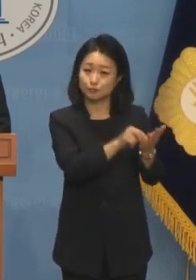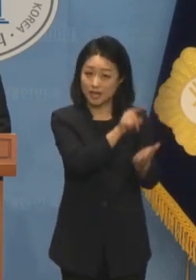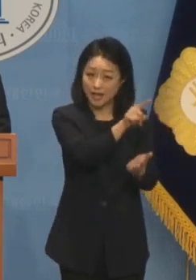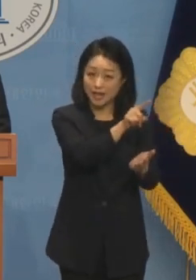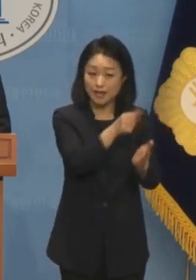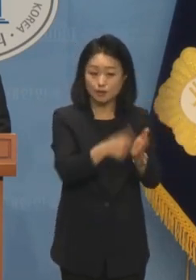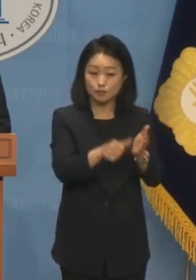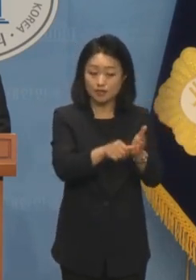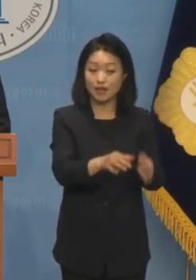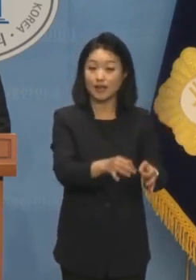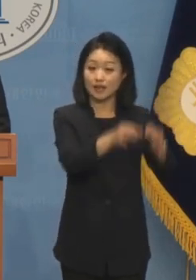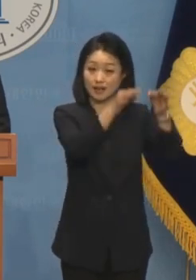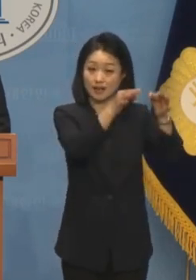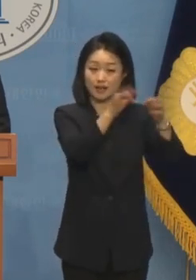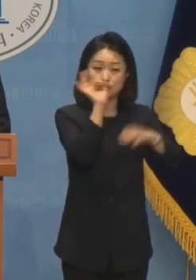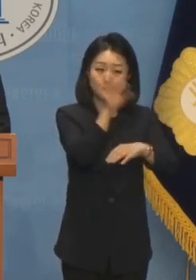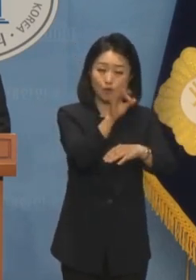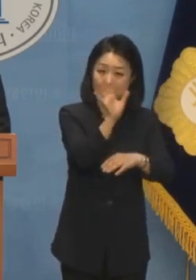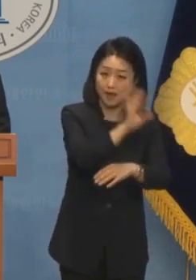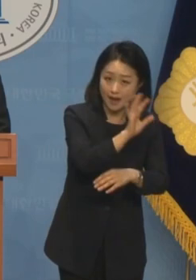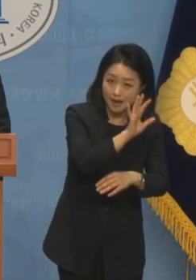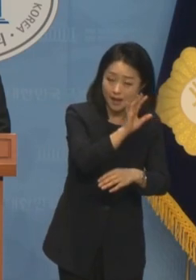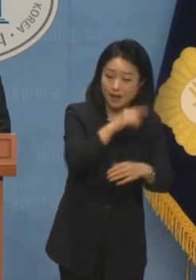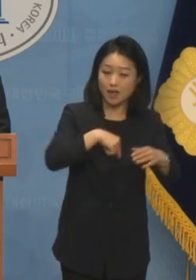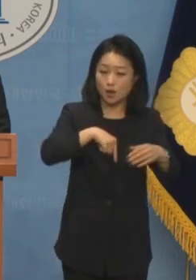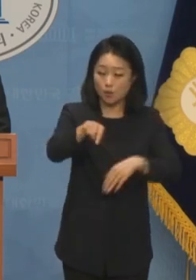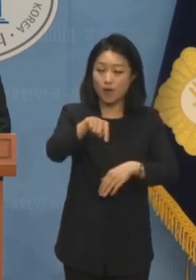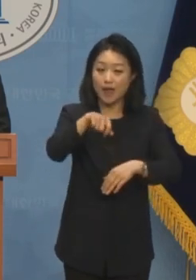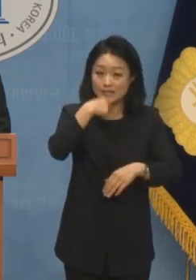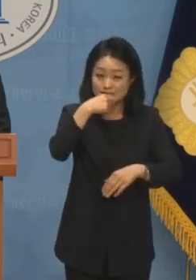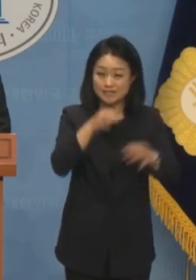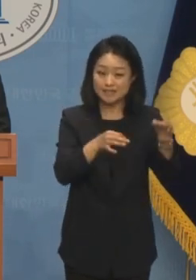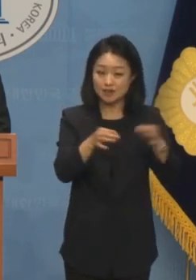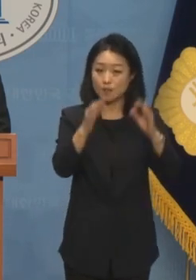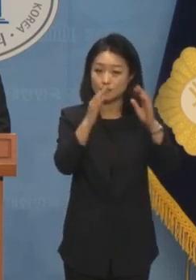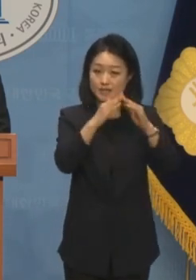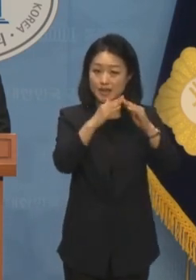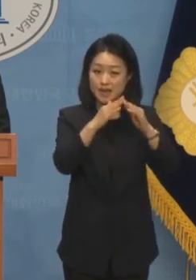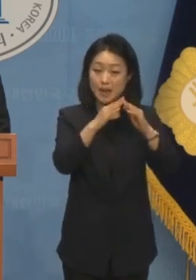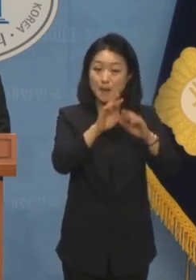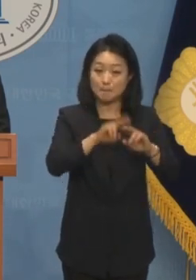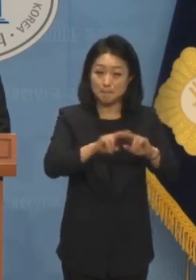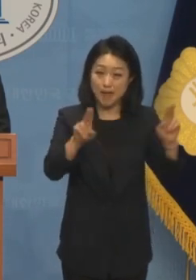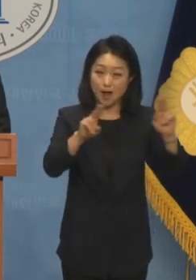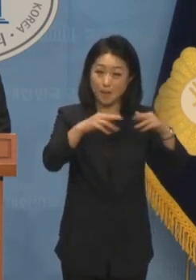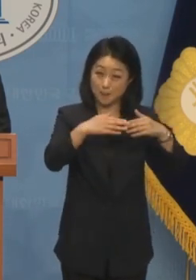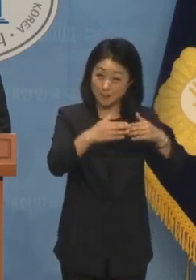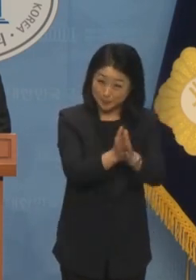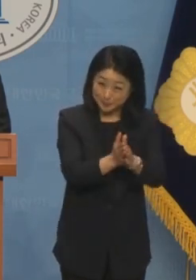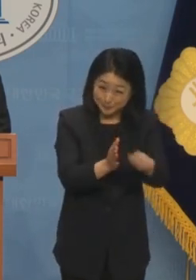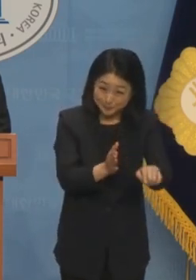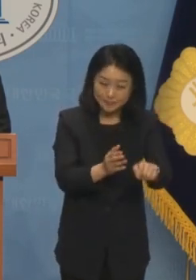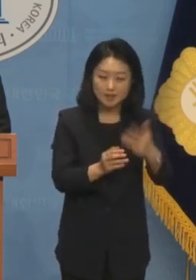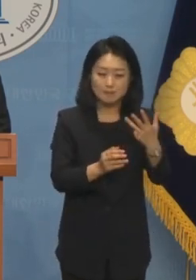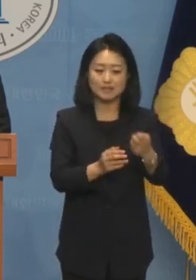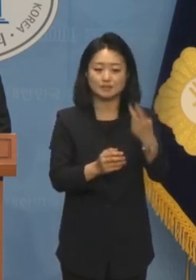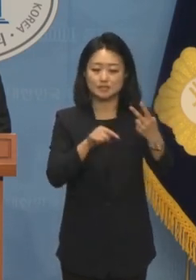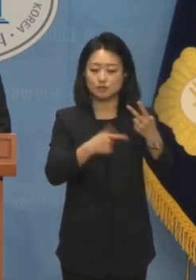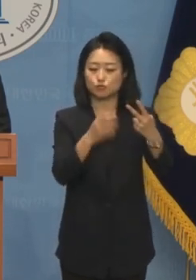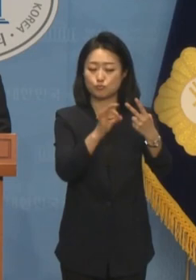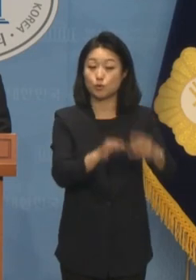고물가로 소비는 꽉 막혔고 외식업체 폐업률은 코로나 시기보다도 82.6%